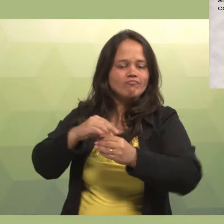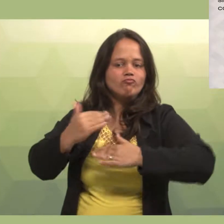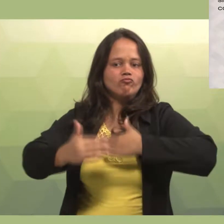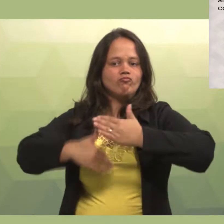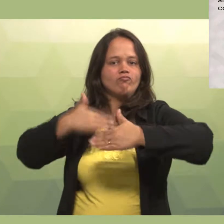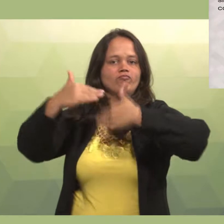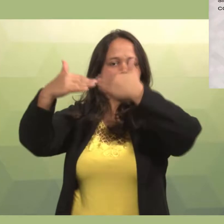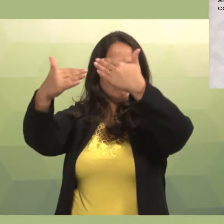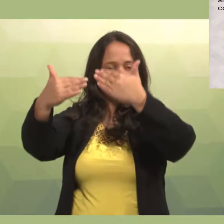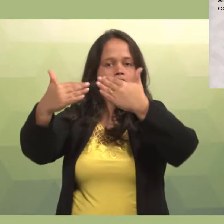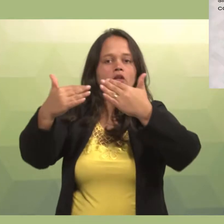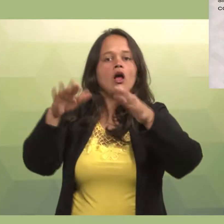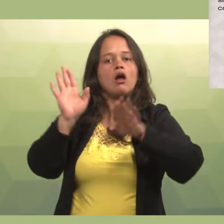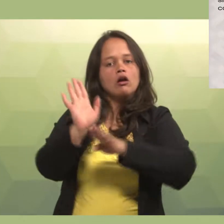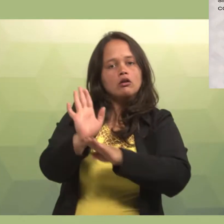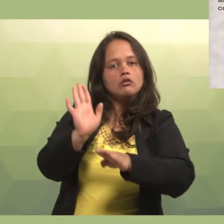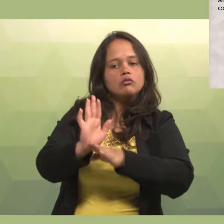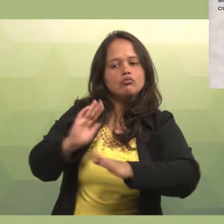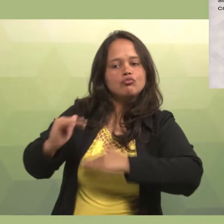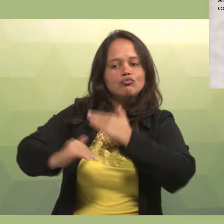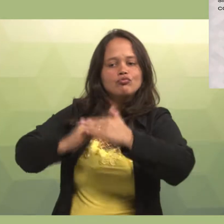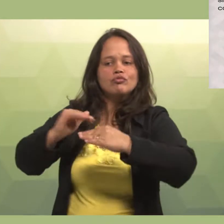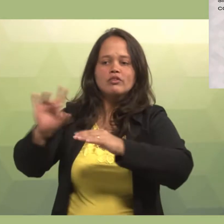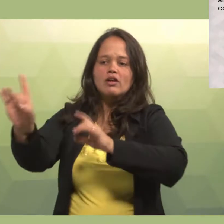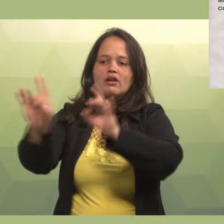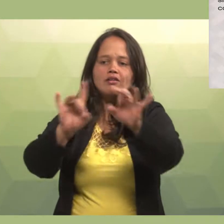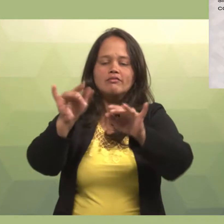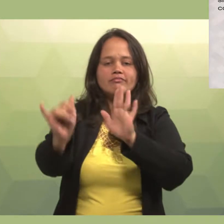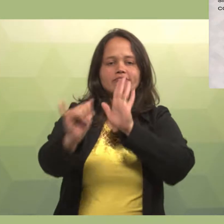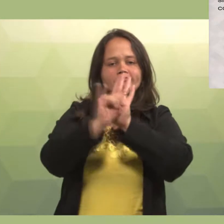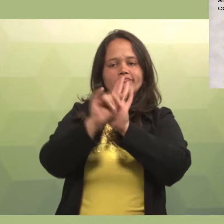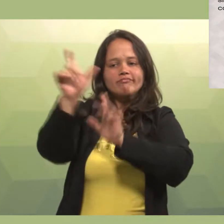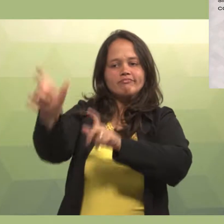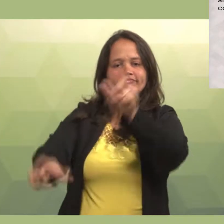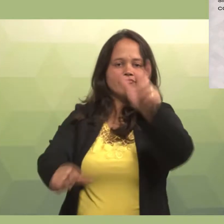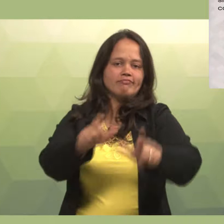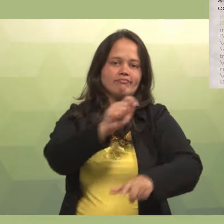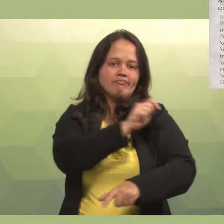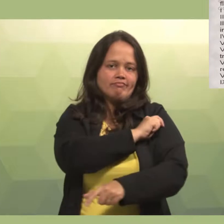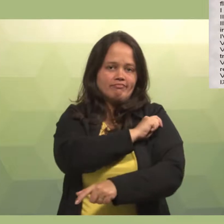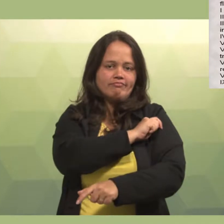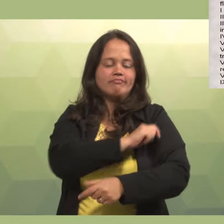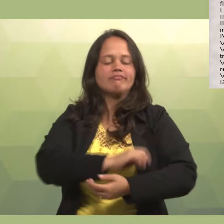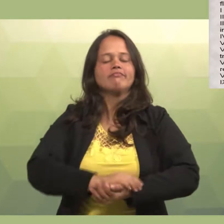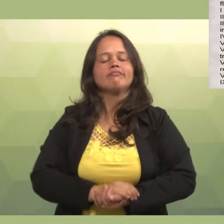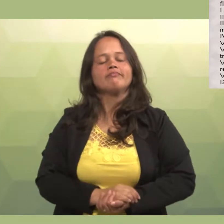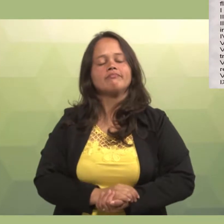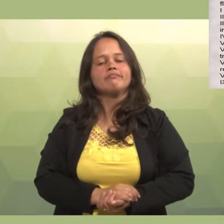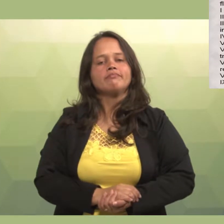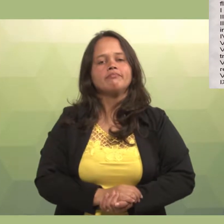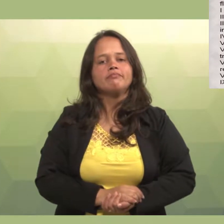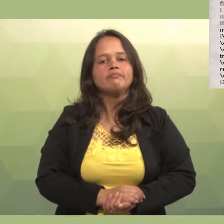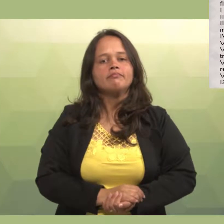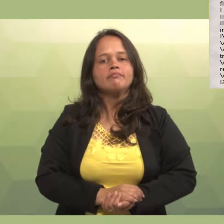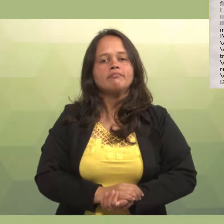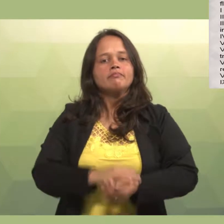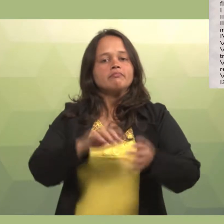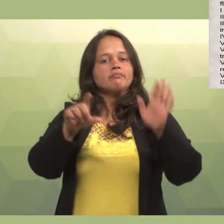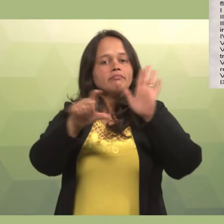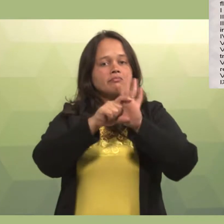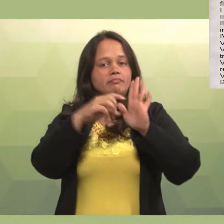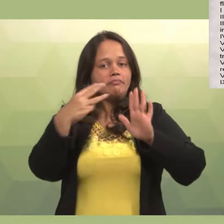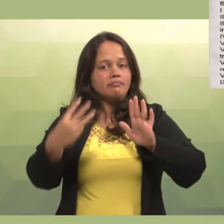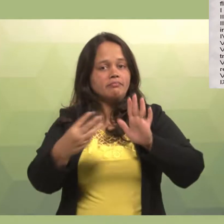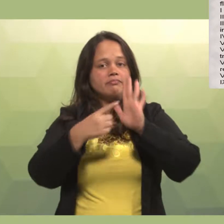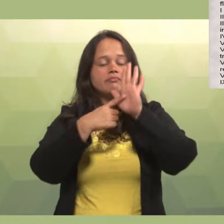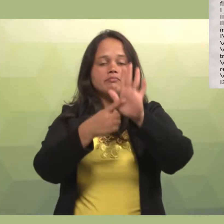contribuindo para construir as identidades dos educandos. O terceiro parágrafo trata